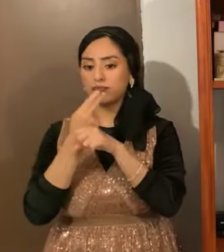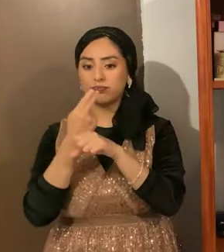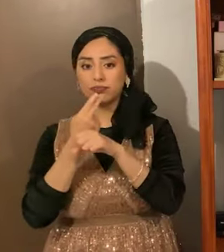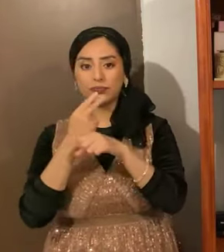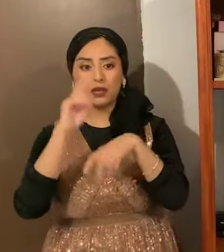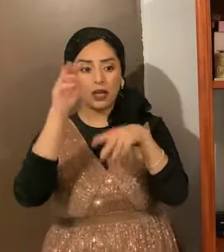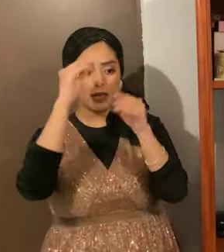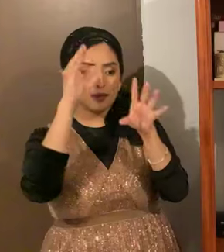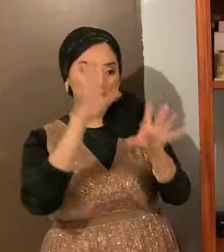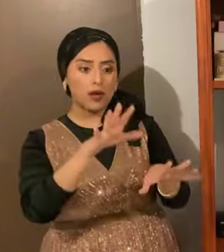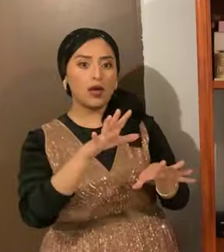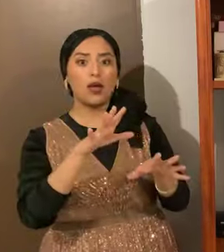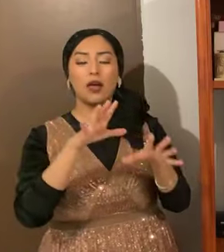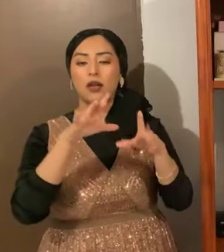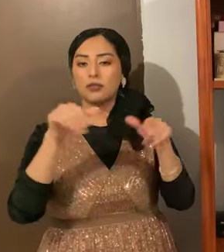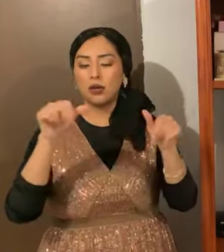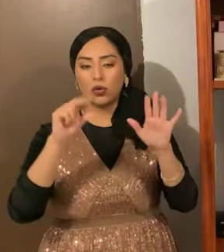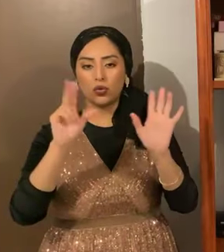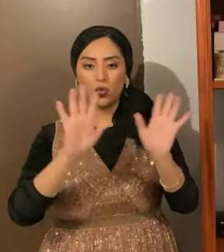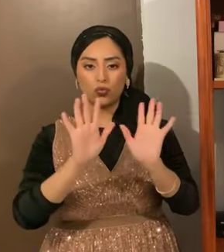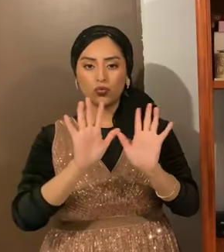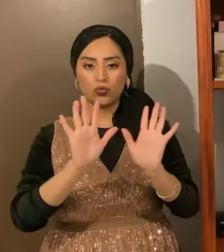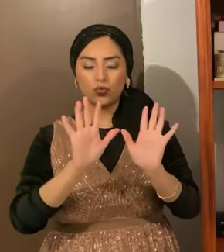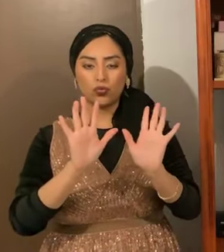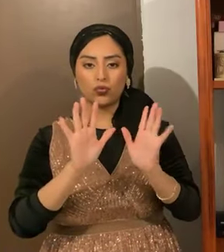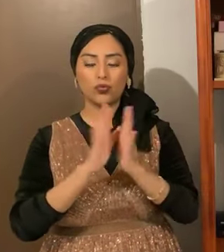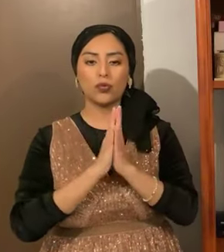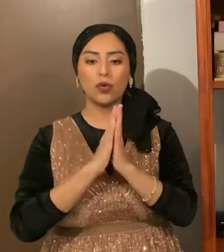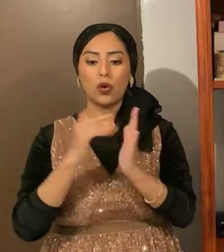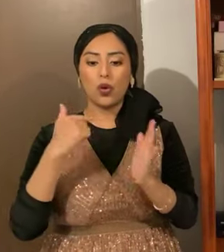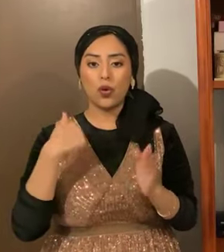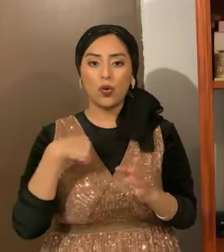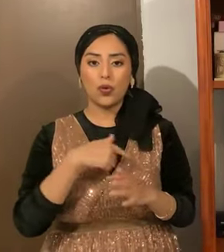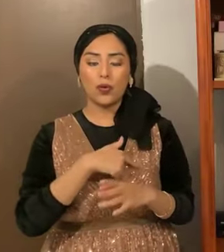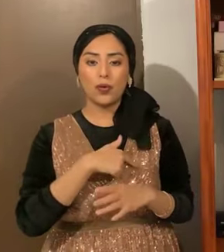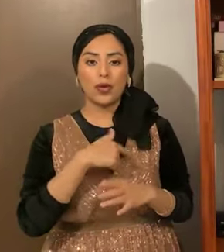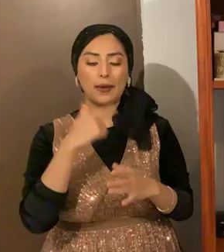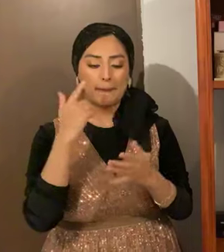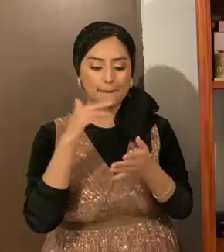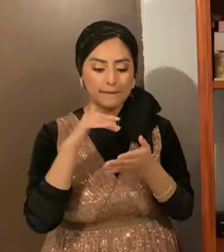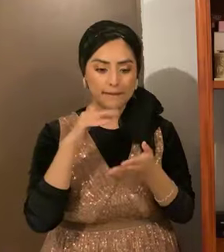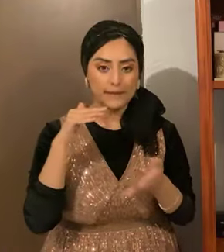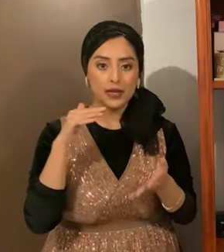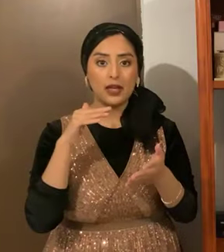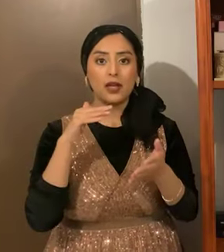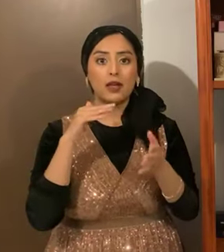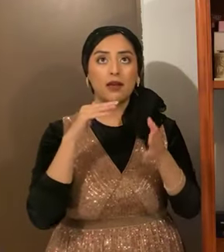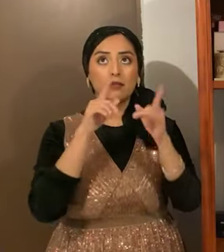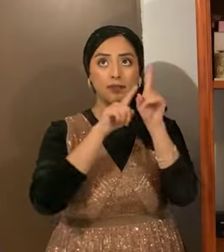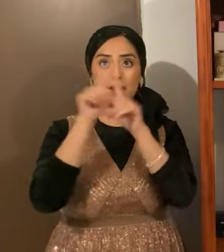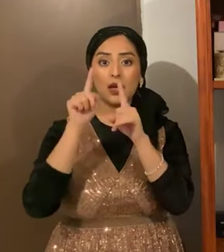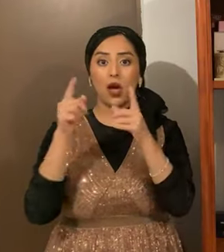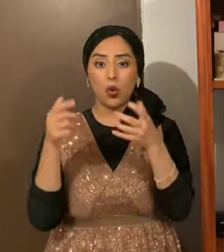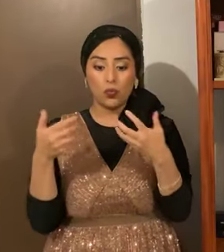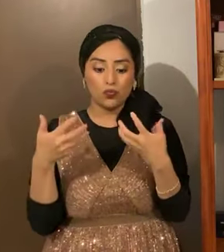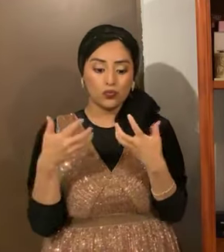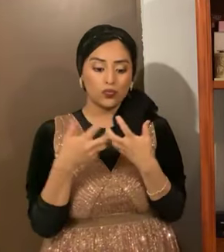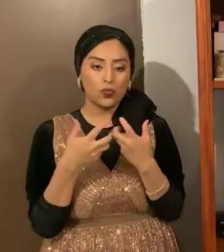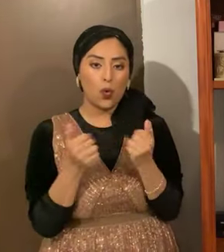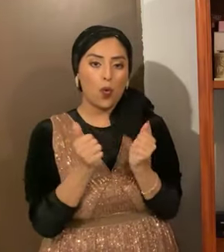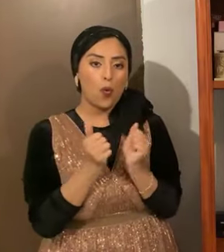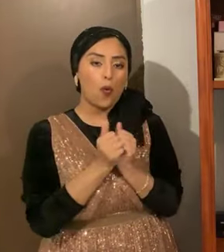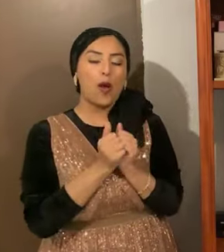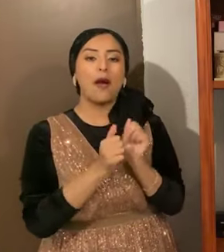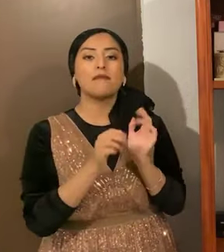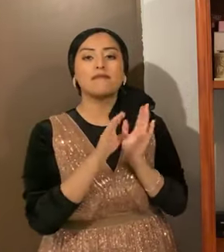hechiceros, adivinos. Nosotros no hacemos nada de eso. Nosotros estudiamos astronomía bíblica, por eso puso